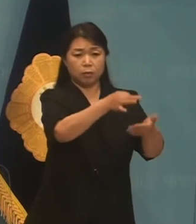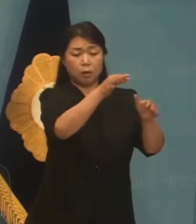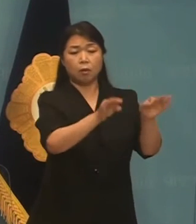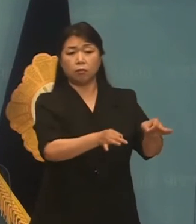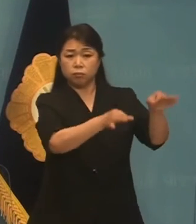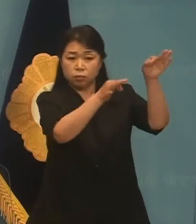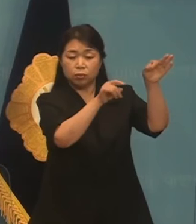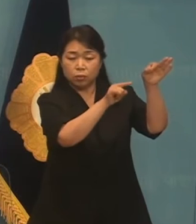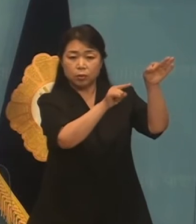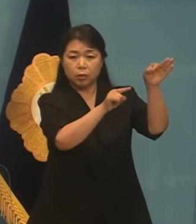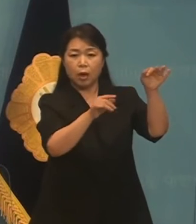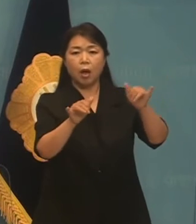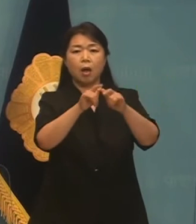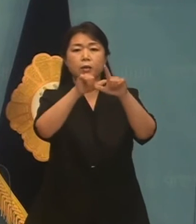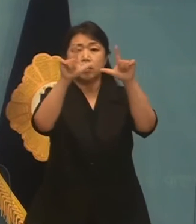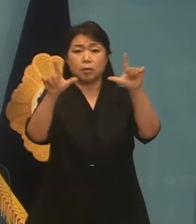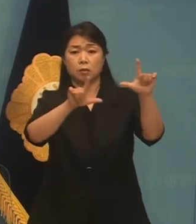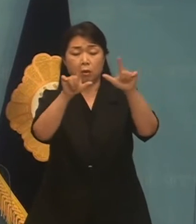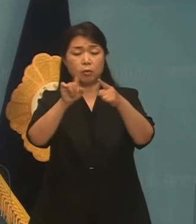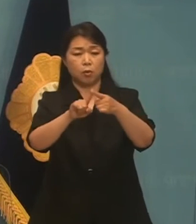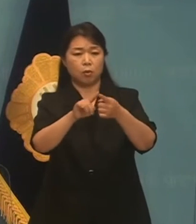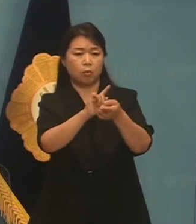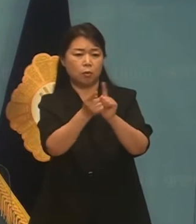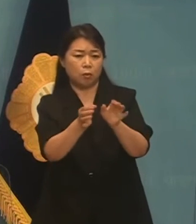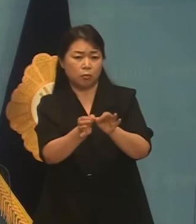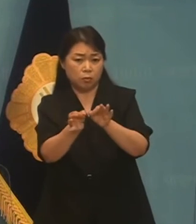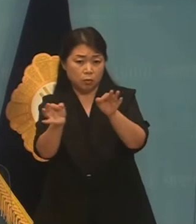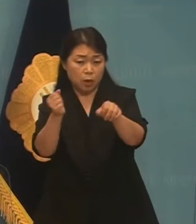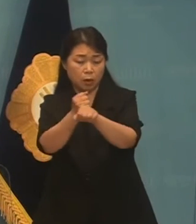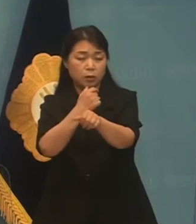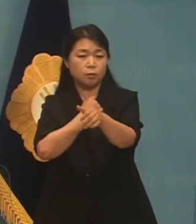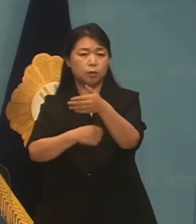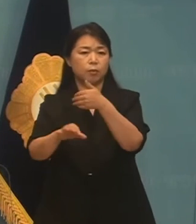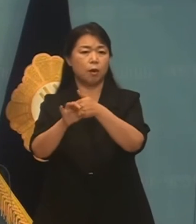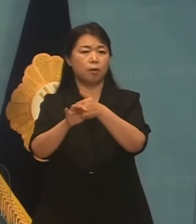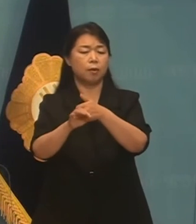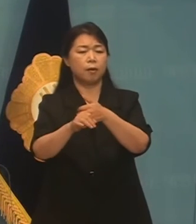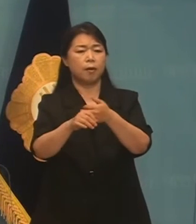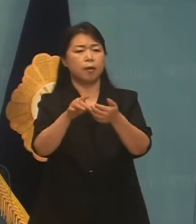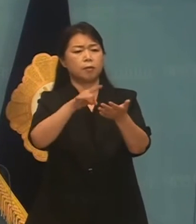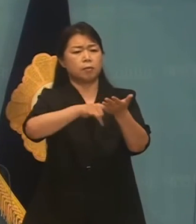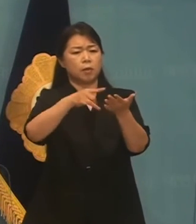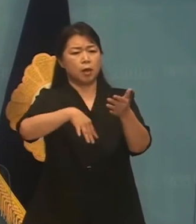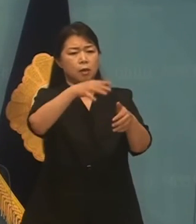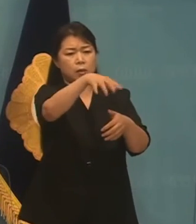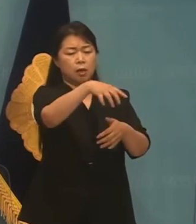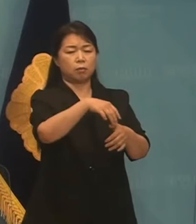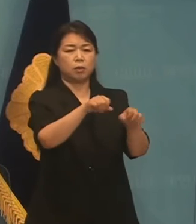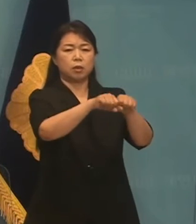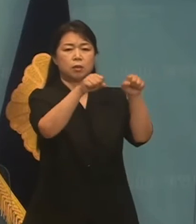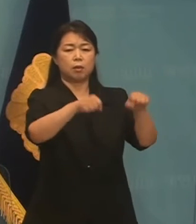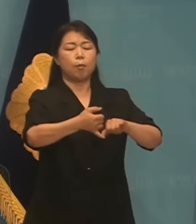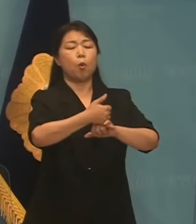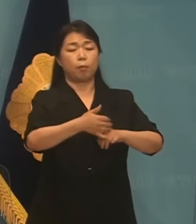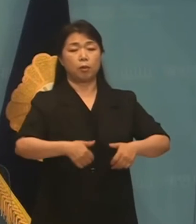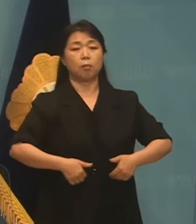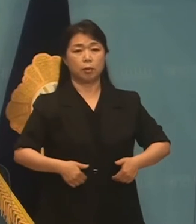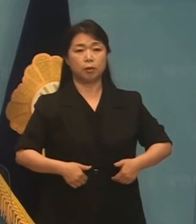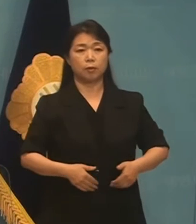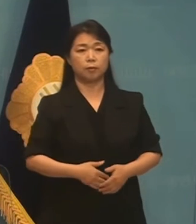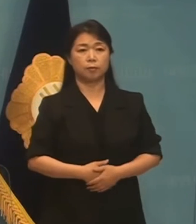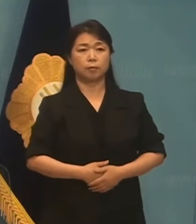상승분을 사회적으로 공유하려면 합리적 조세 시스템이 꼭